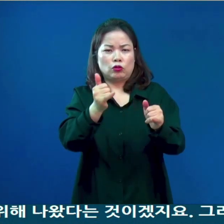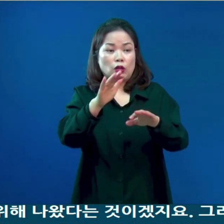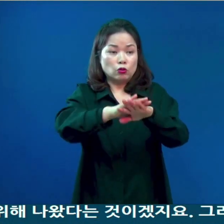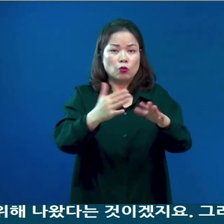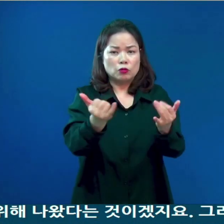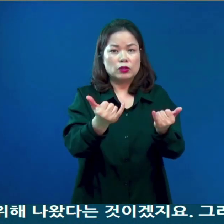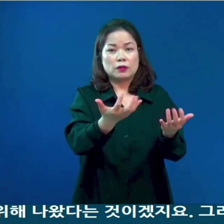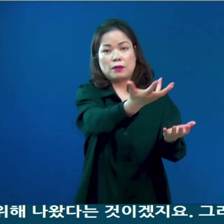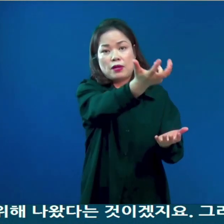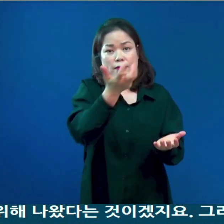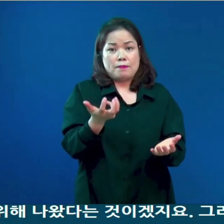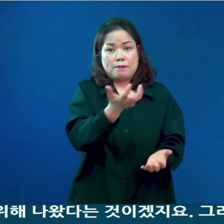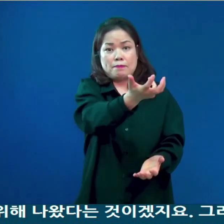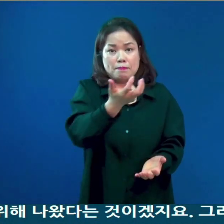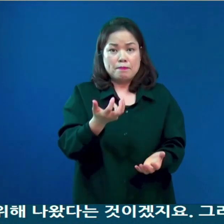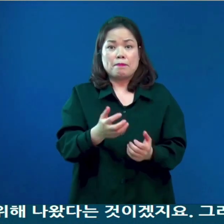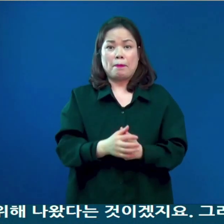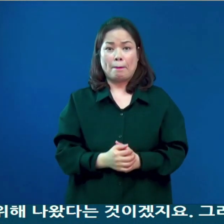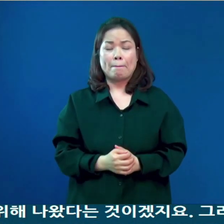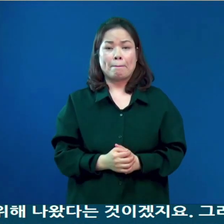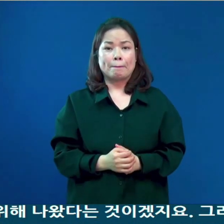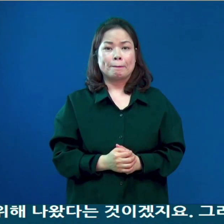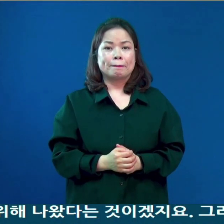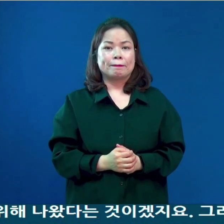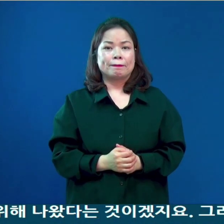농부들이 많이 나오게 된 것입니다.